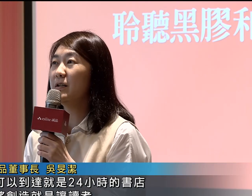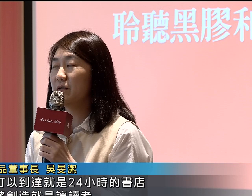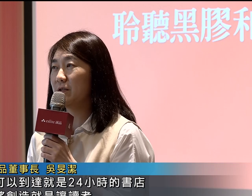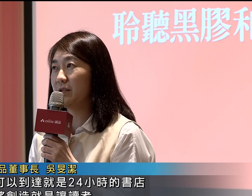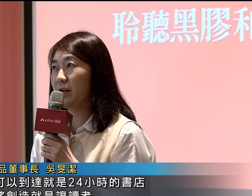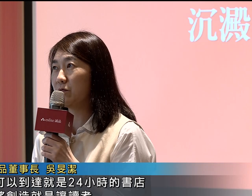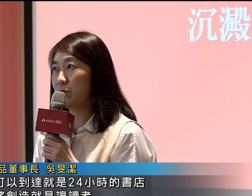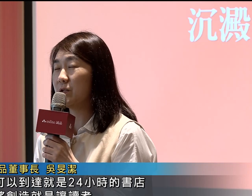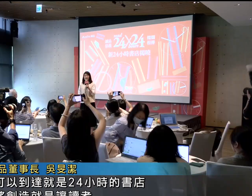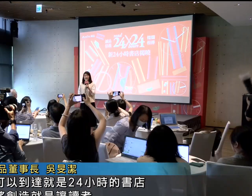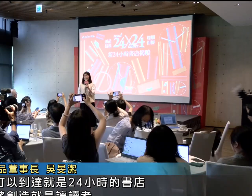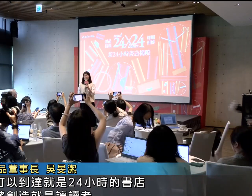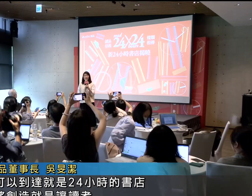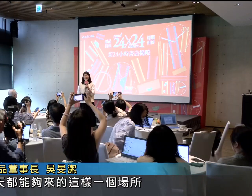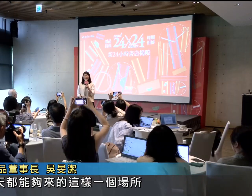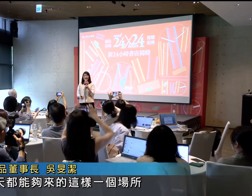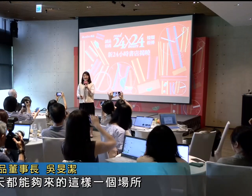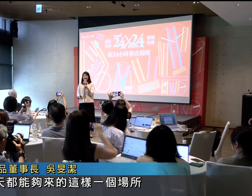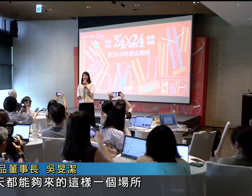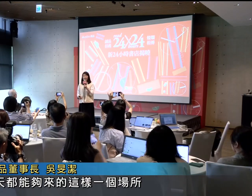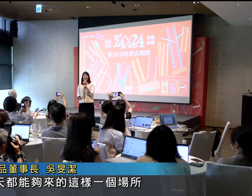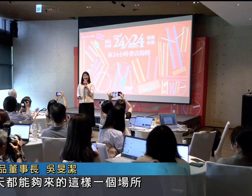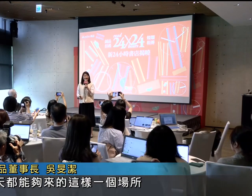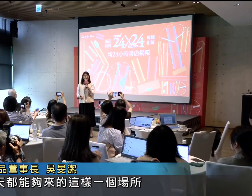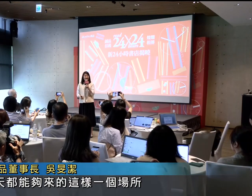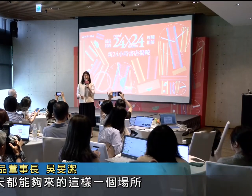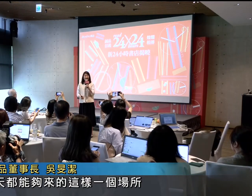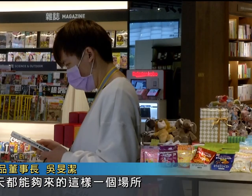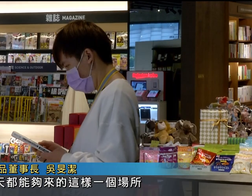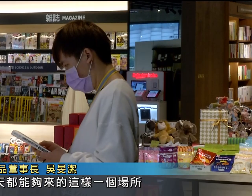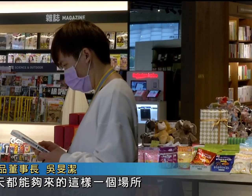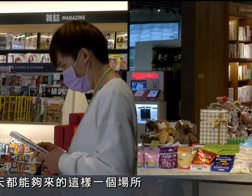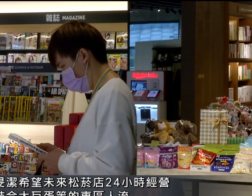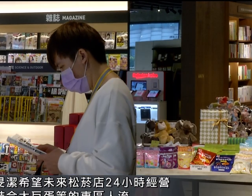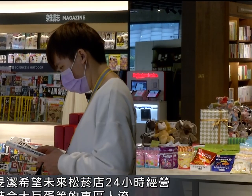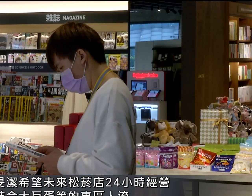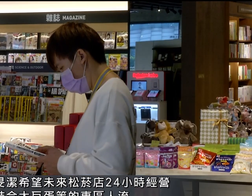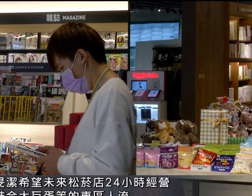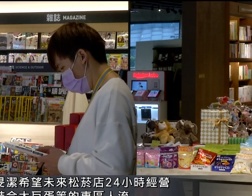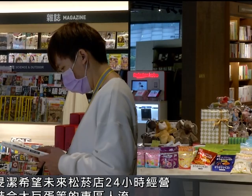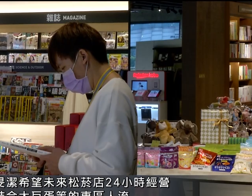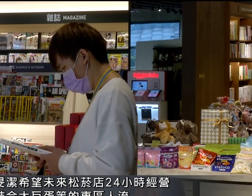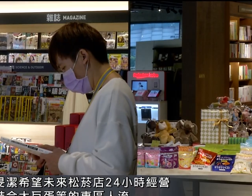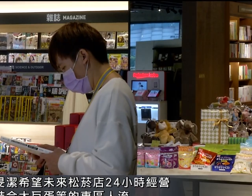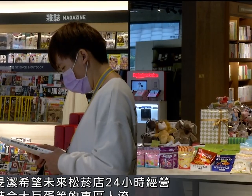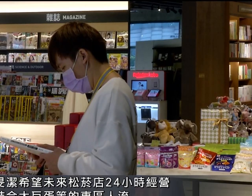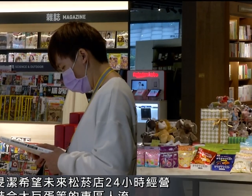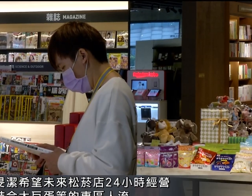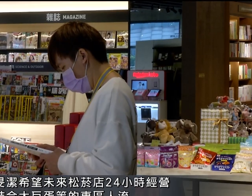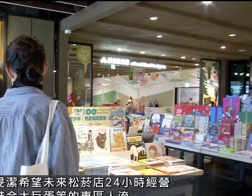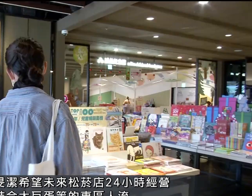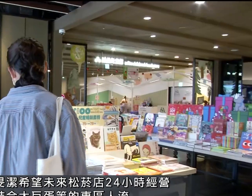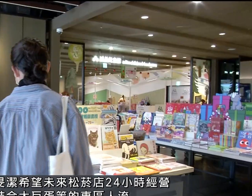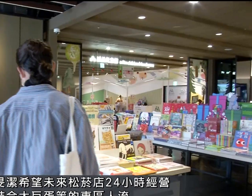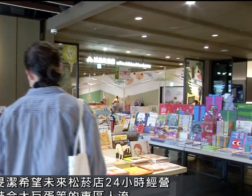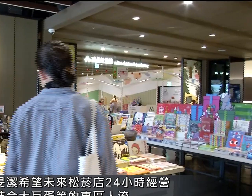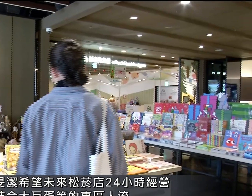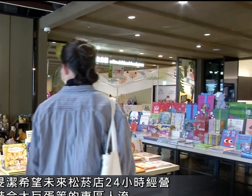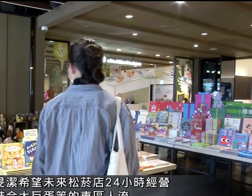就是让读者天天都能够来的这样的一个场所。 吴明杰希望未来松烟店24小时经营，能结合大巨蛋等